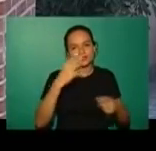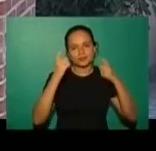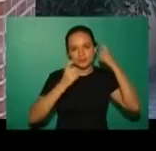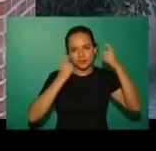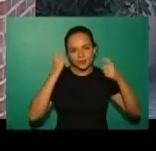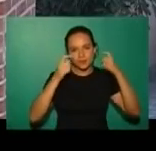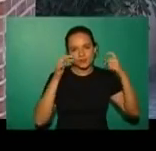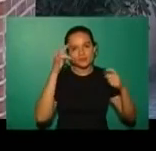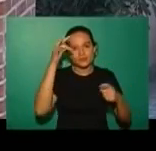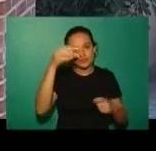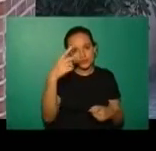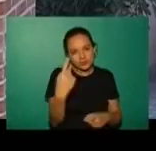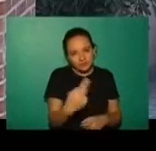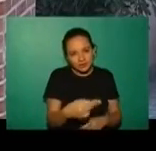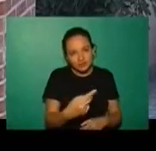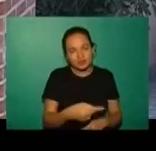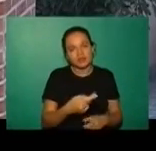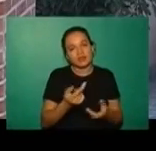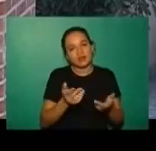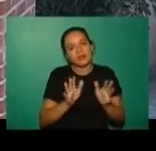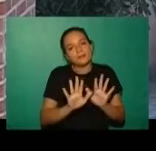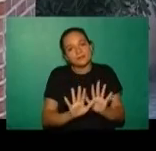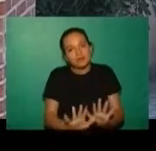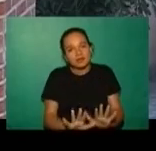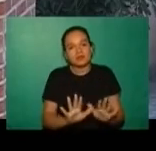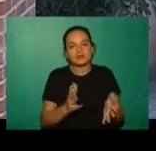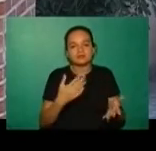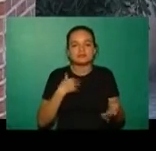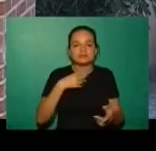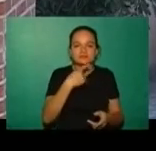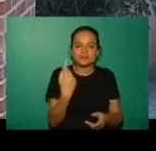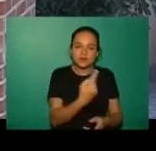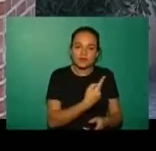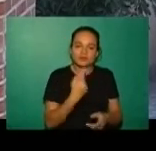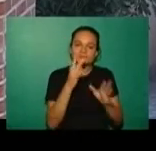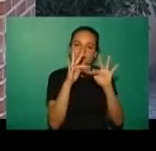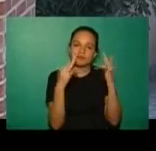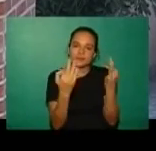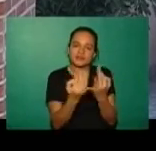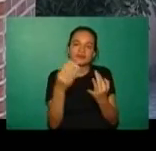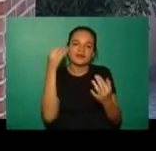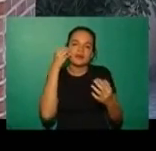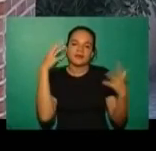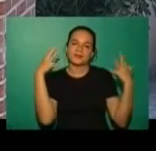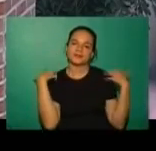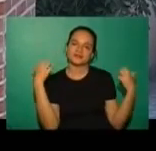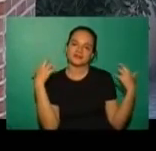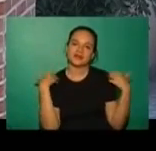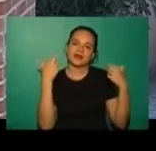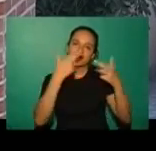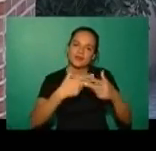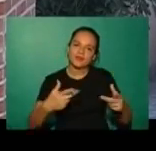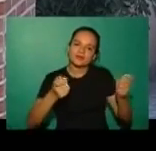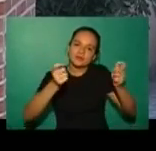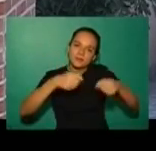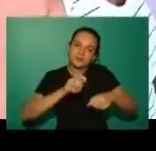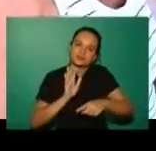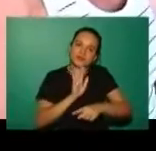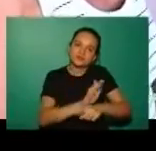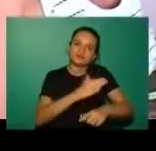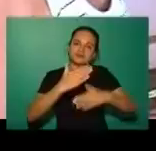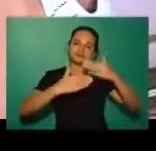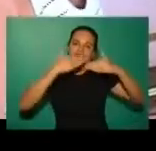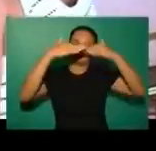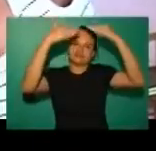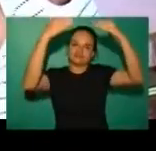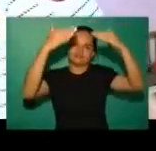futuro, né? Eu penso muito no futuro dele, mas a gente tenta passear com ele, fazer o que a gente pode